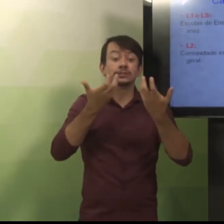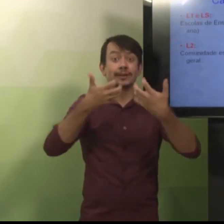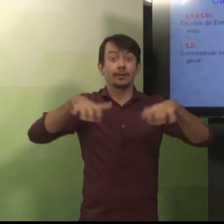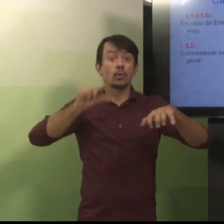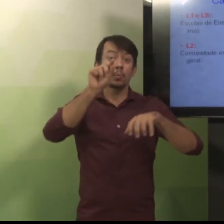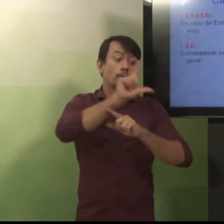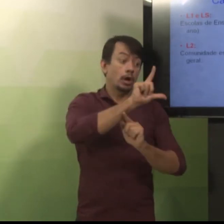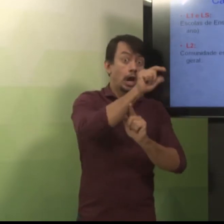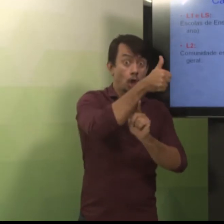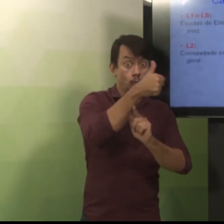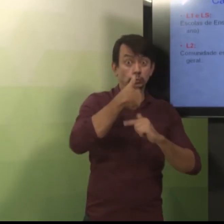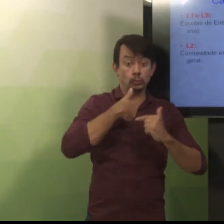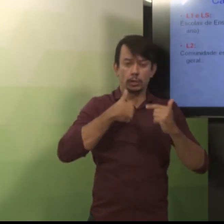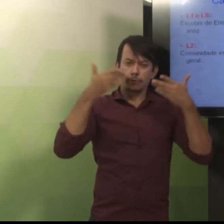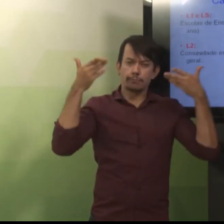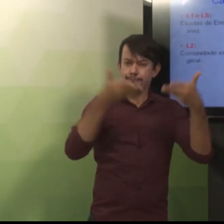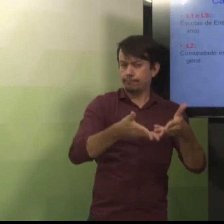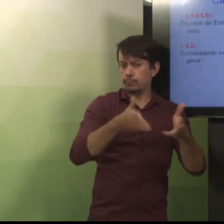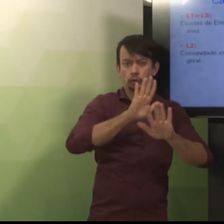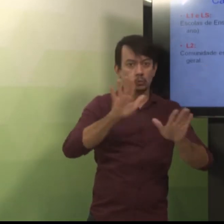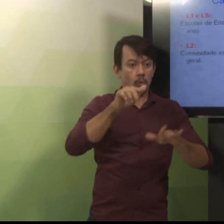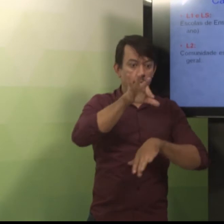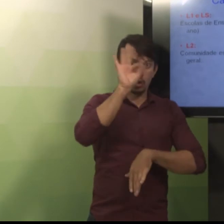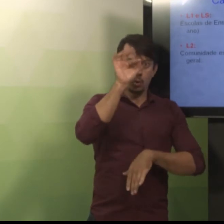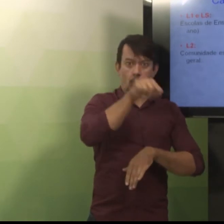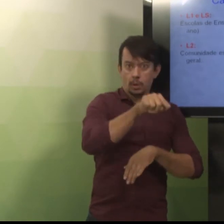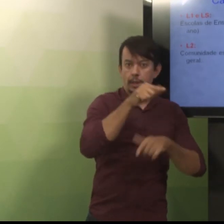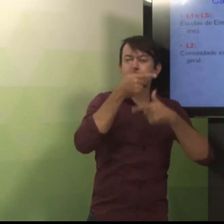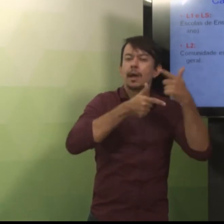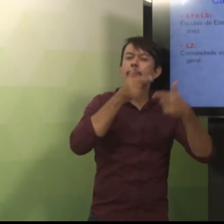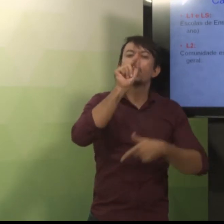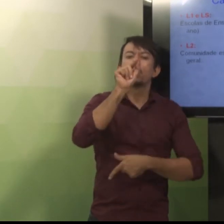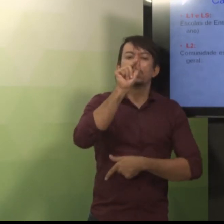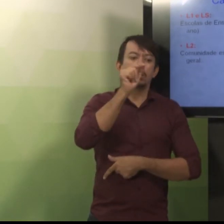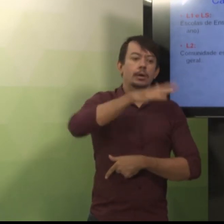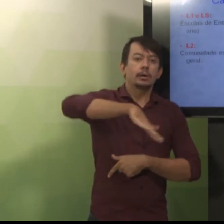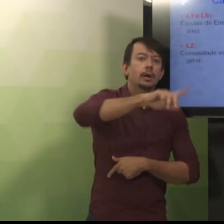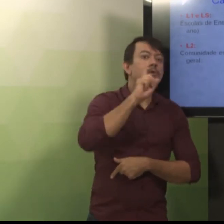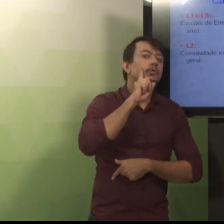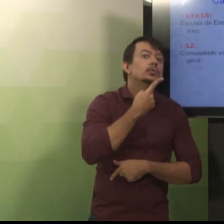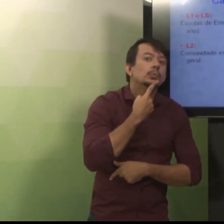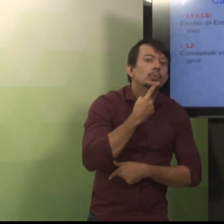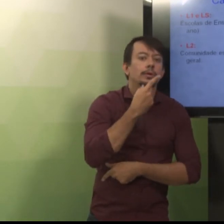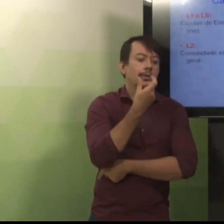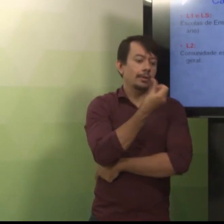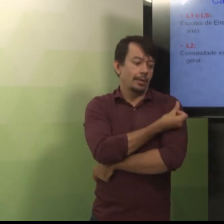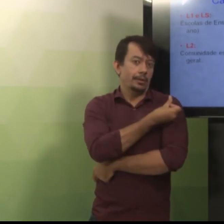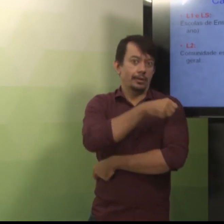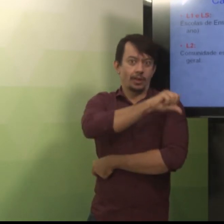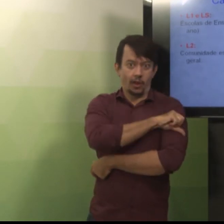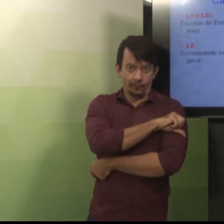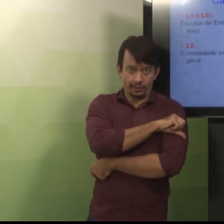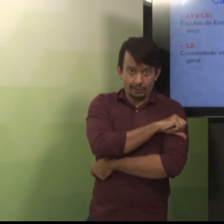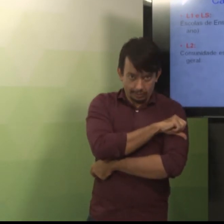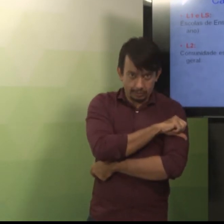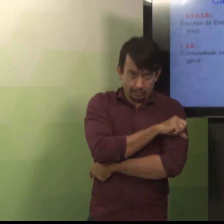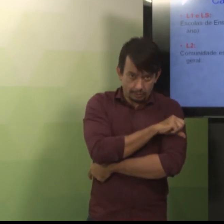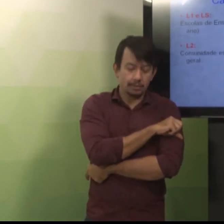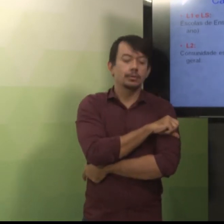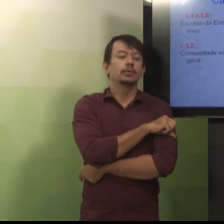L1, que desenvolve um trabalho focado no surdo, aqui, do 6º ao 9º ano.